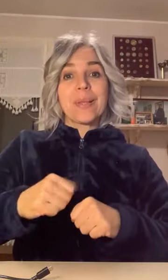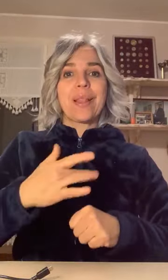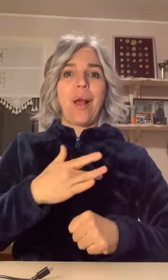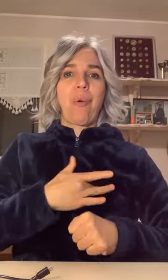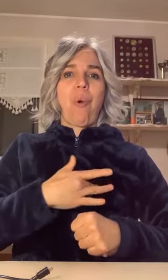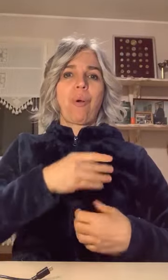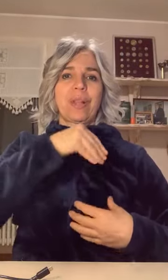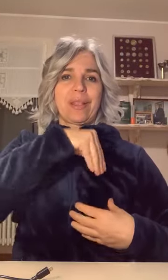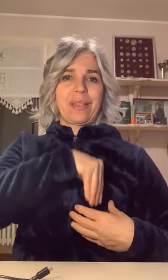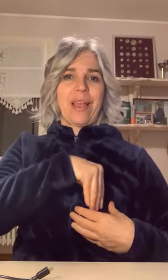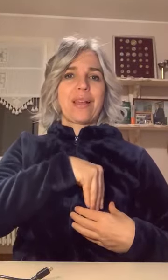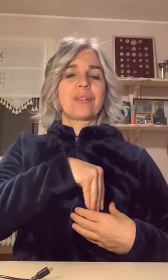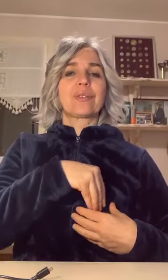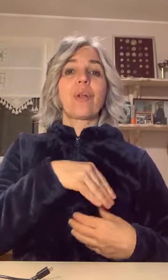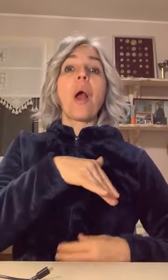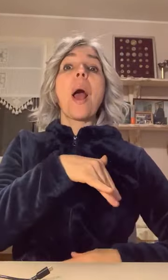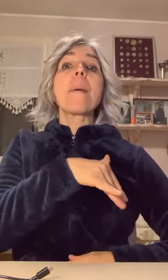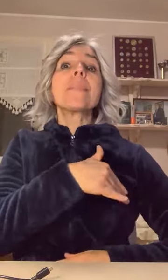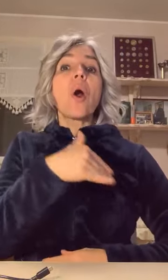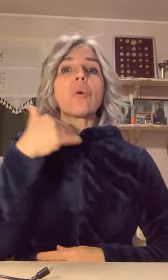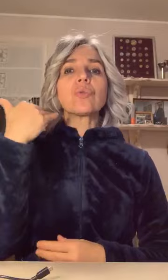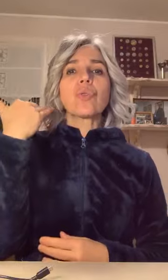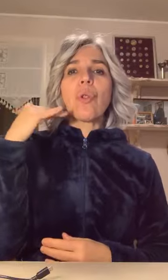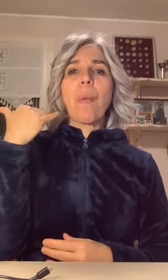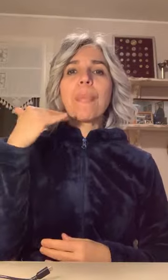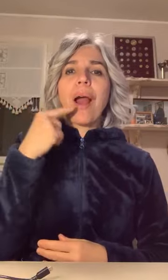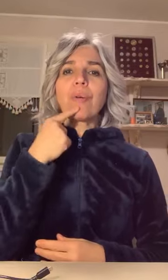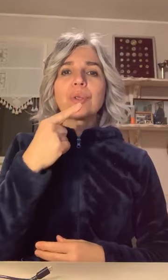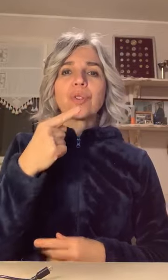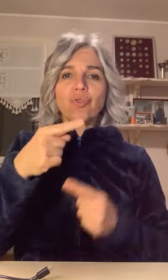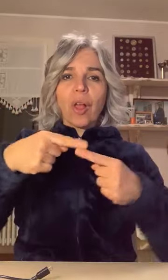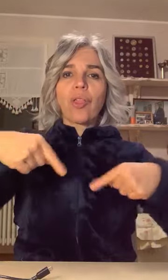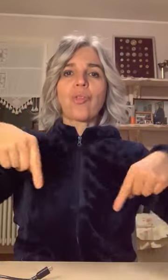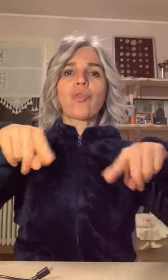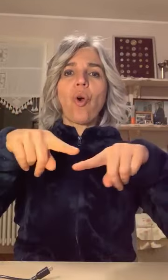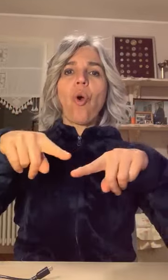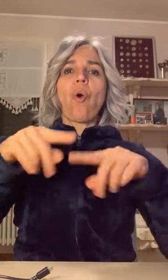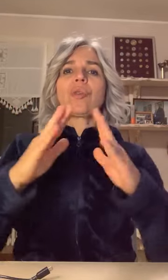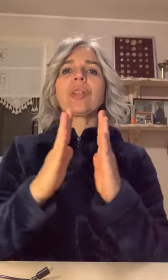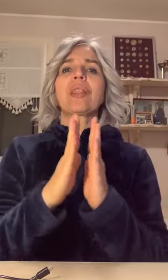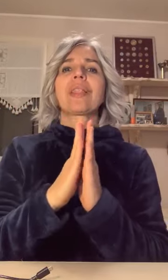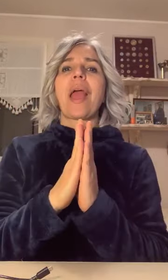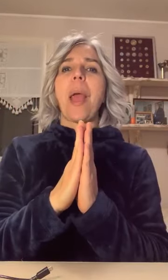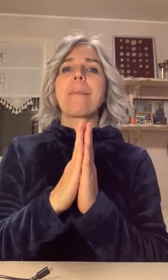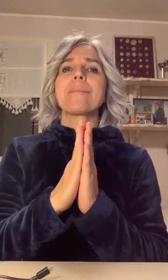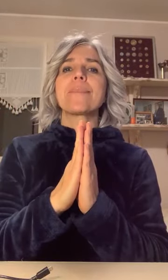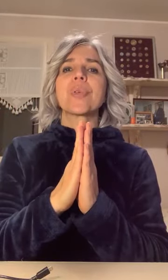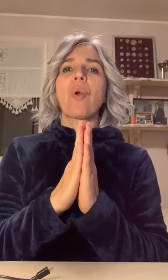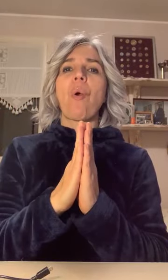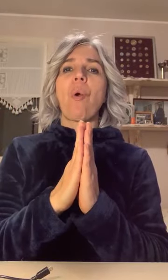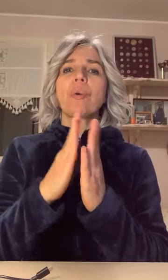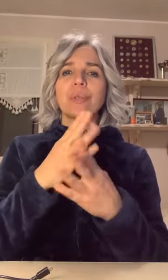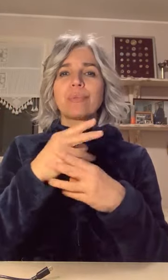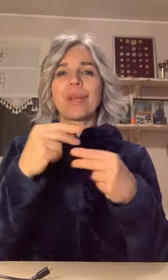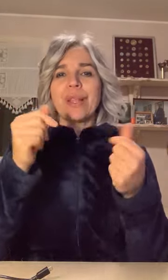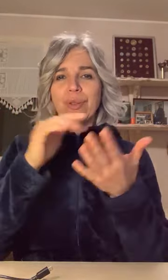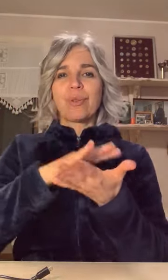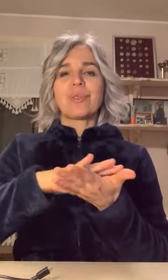Santo. Questa mattina è bellissimo poter lodare il Signore insieme, poter celebrare il nostro